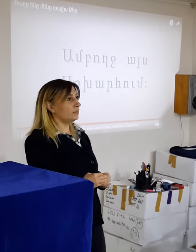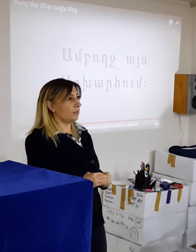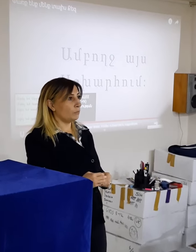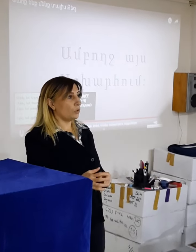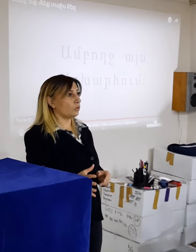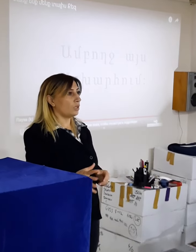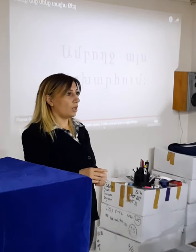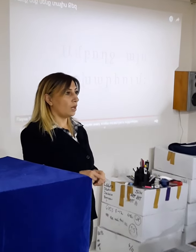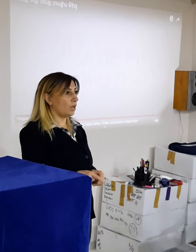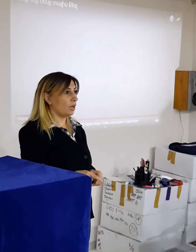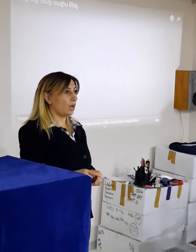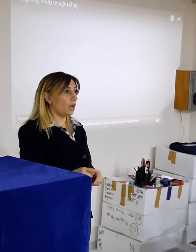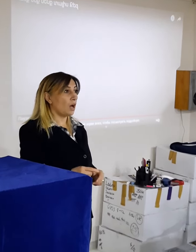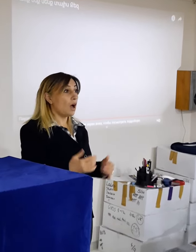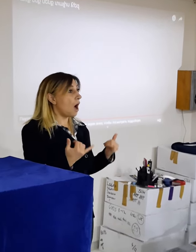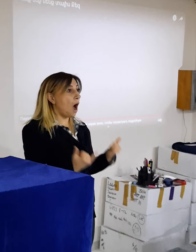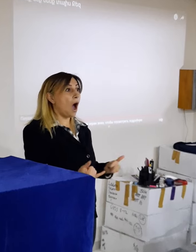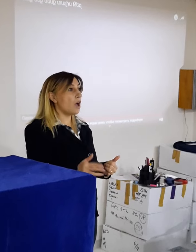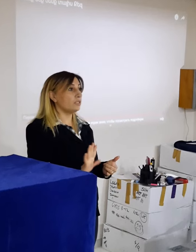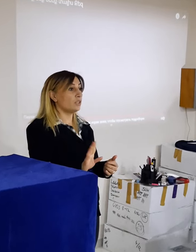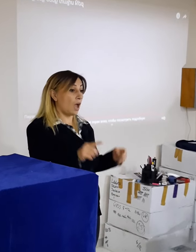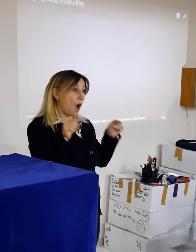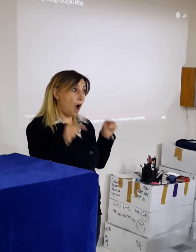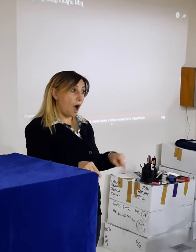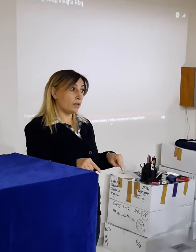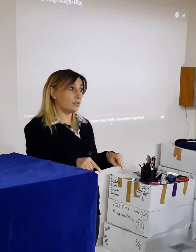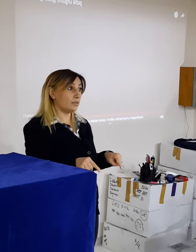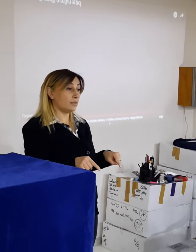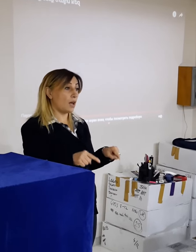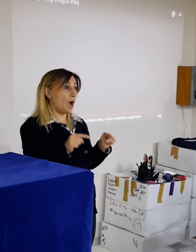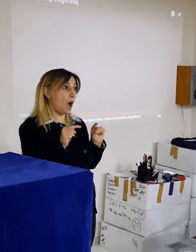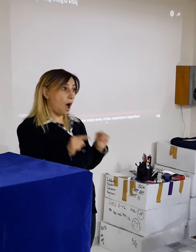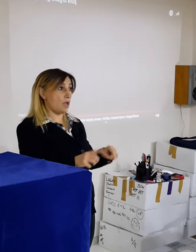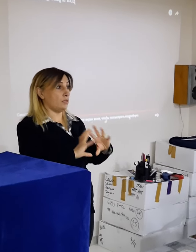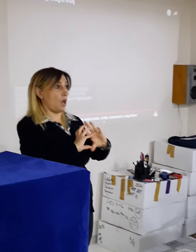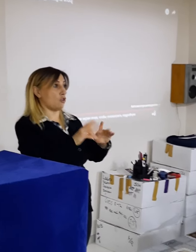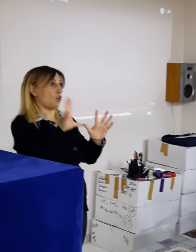Amen.